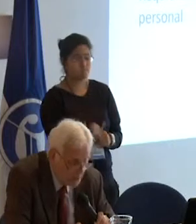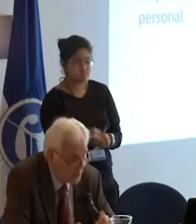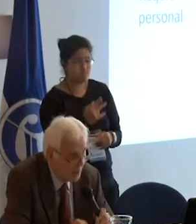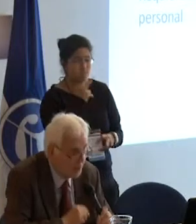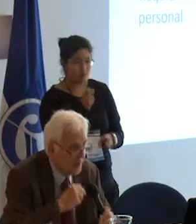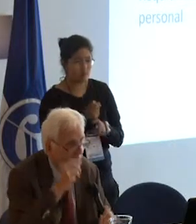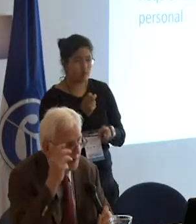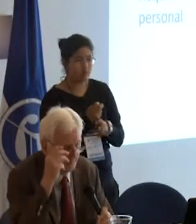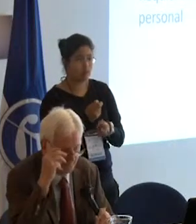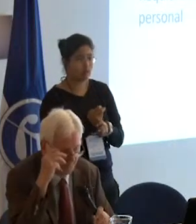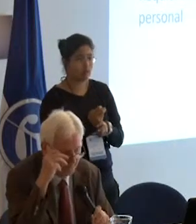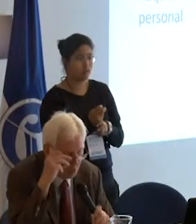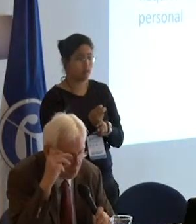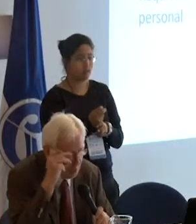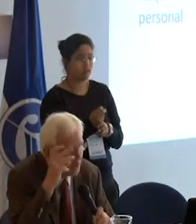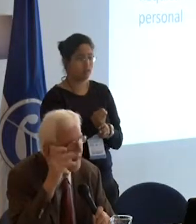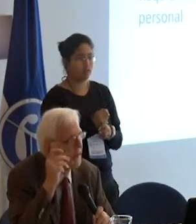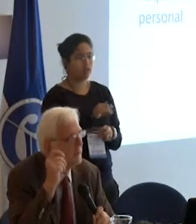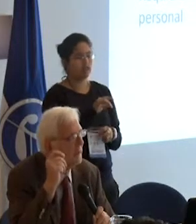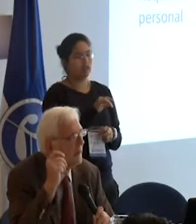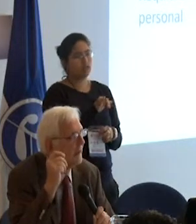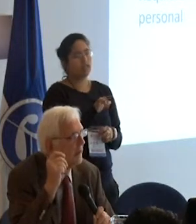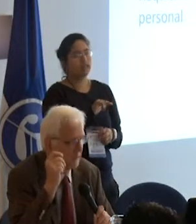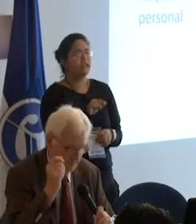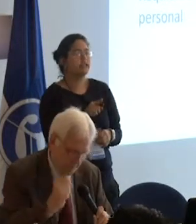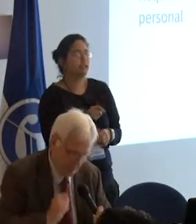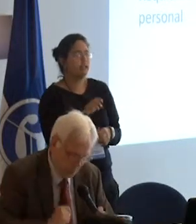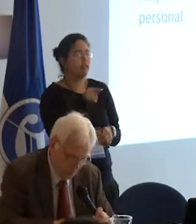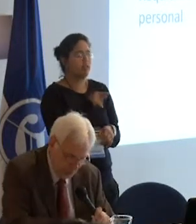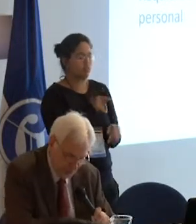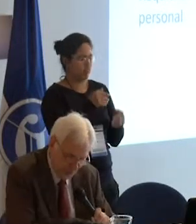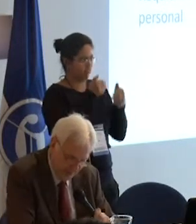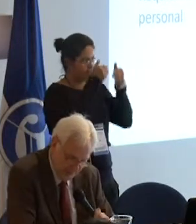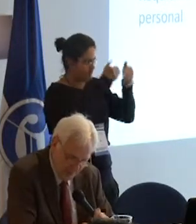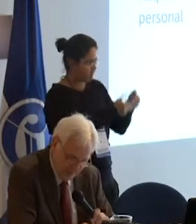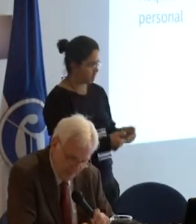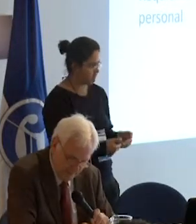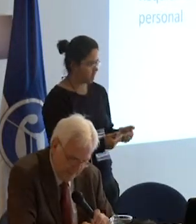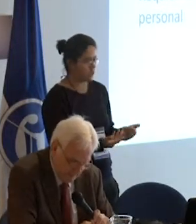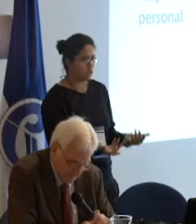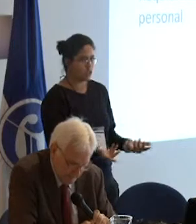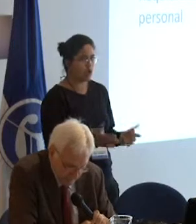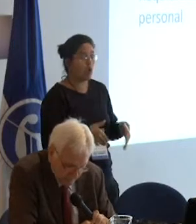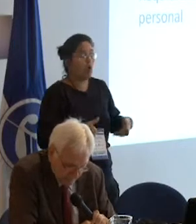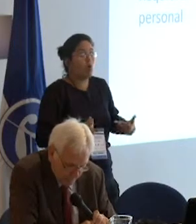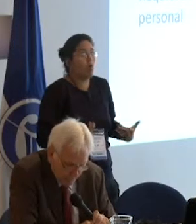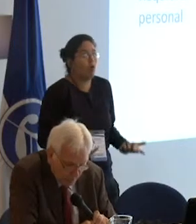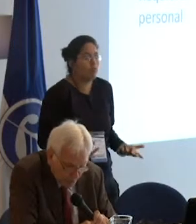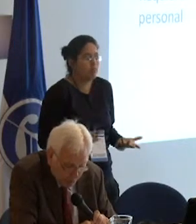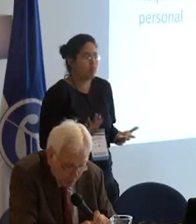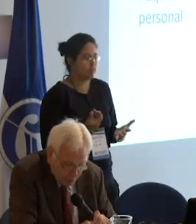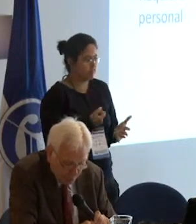dificultades, vamos a tener alumnos ULIS, es decir, en condición de discapacidad. ¿Cómo lograrlo? Otra dice,